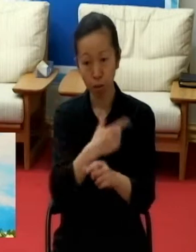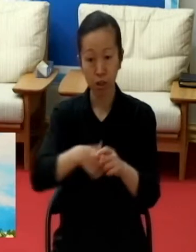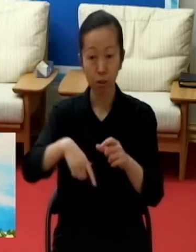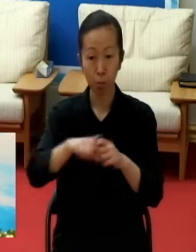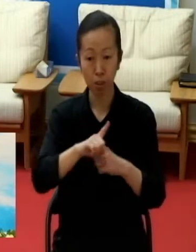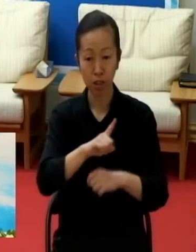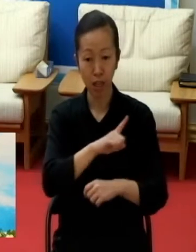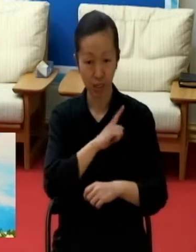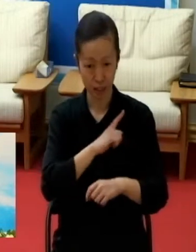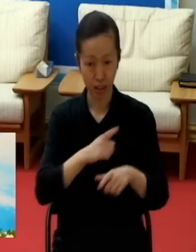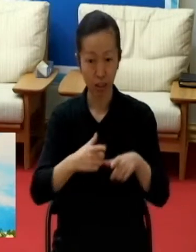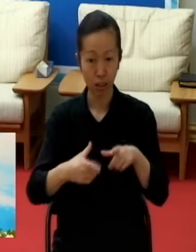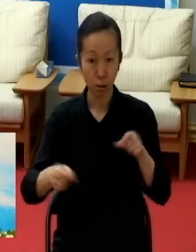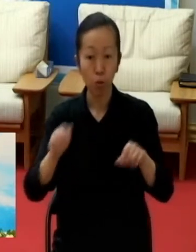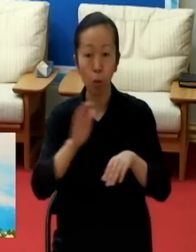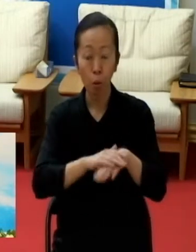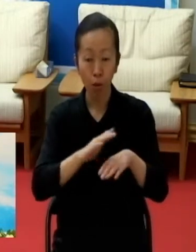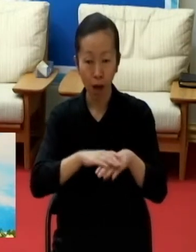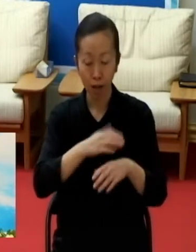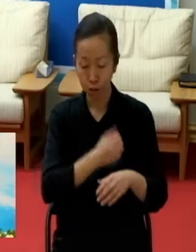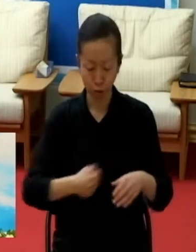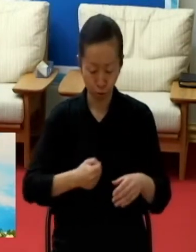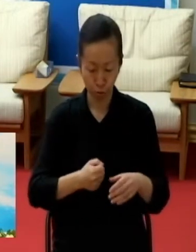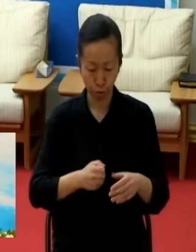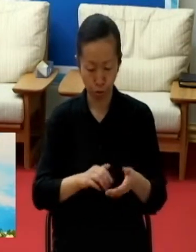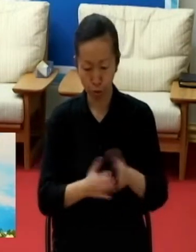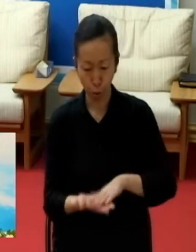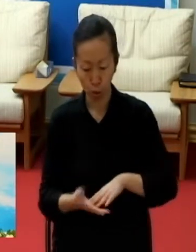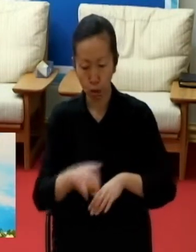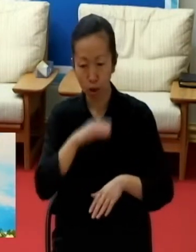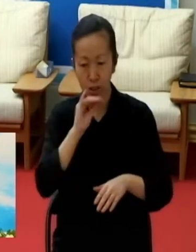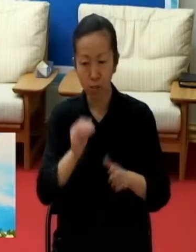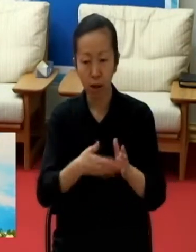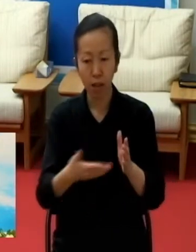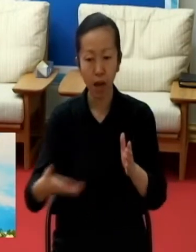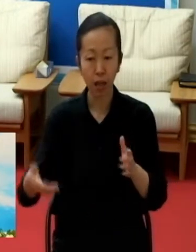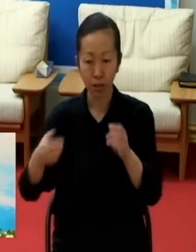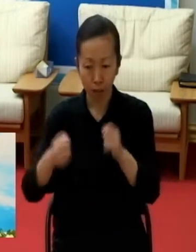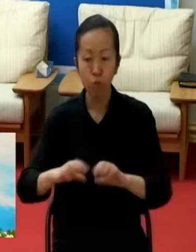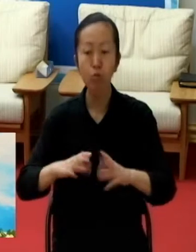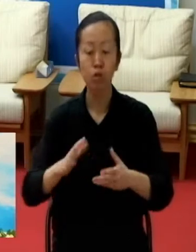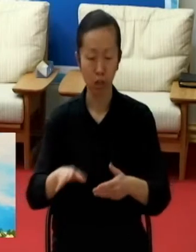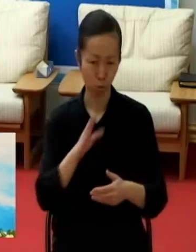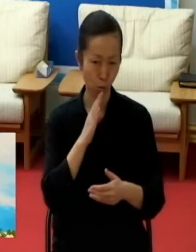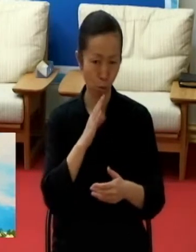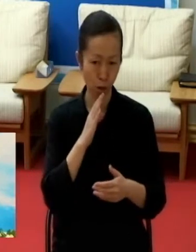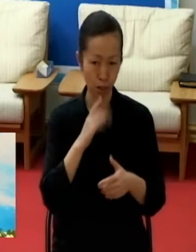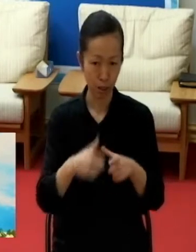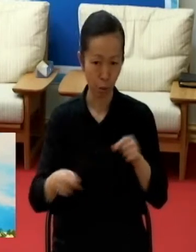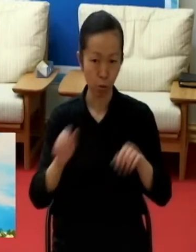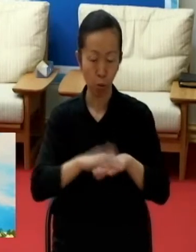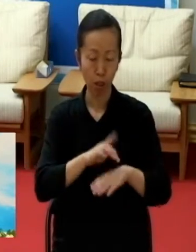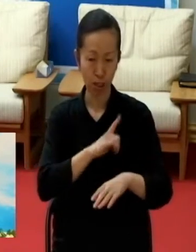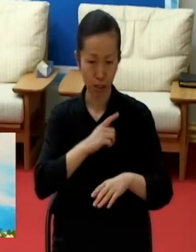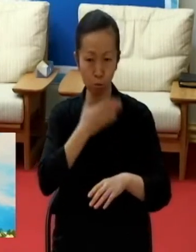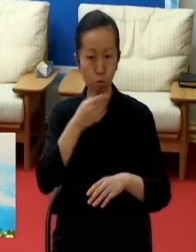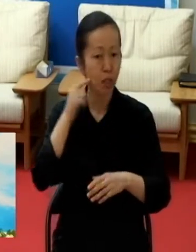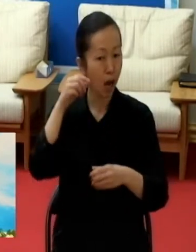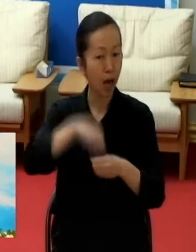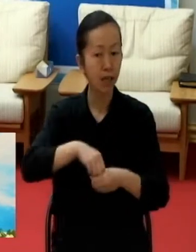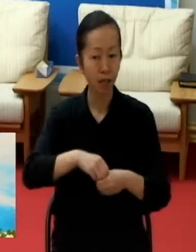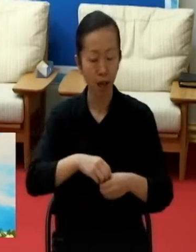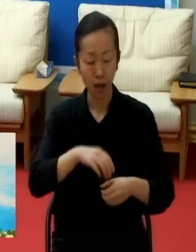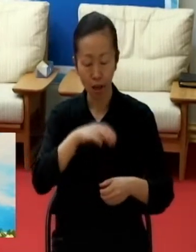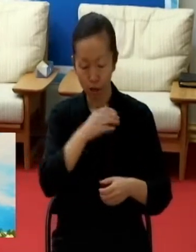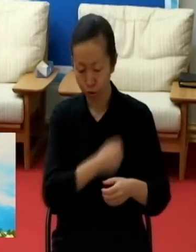貴族の中に入ったということです 그러면서 많은 순교자도 냈지만 이 세력이 약해지게 된 거예요. そして多くの